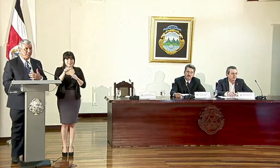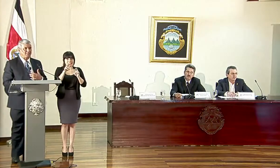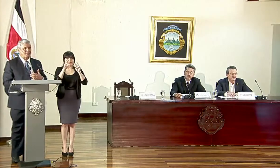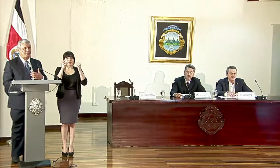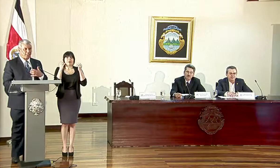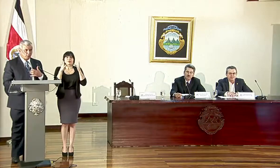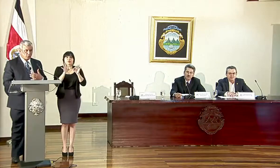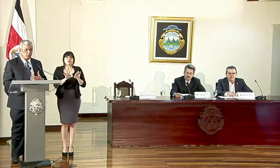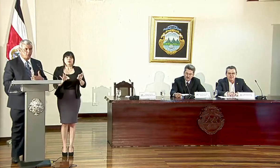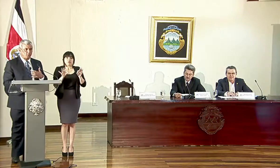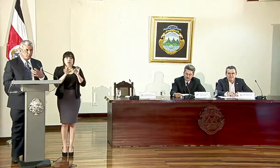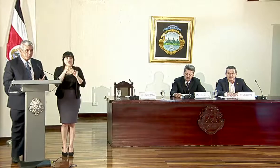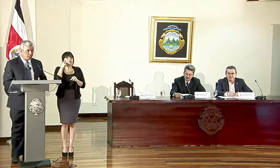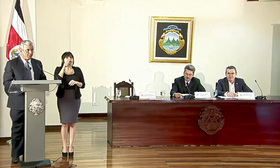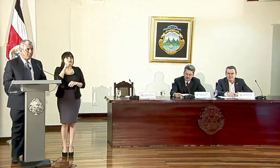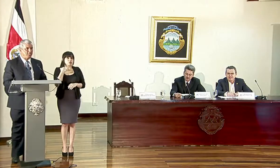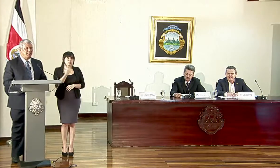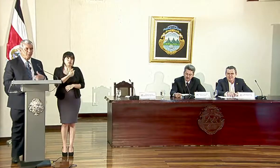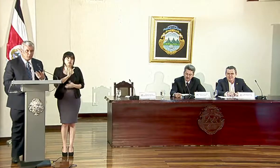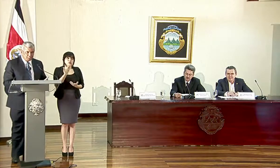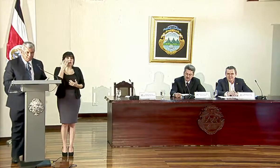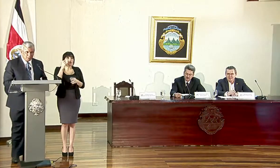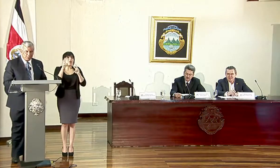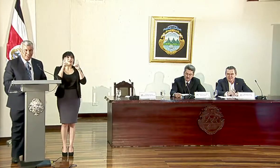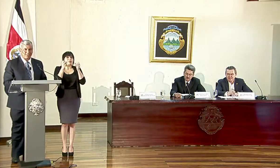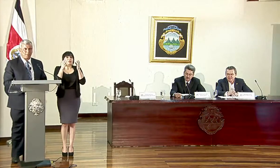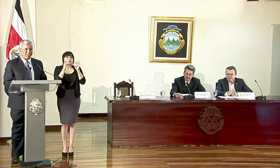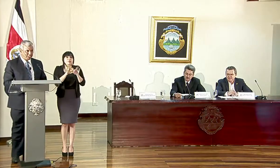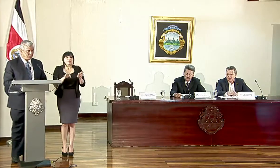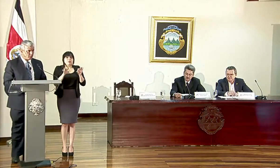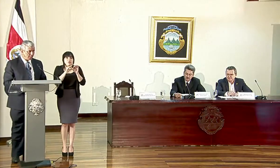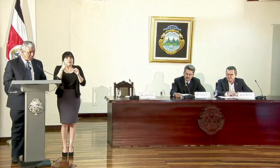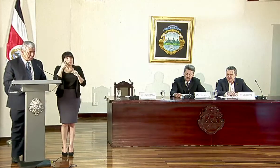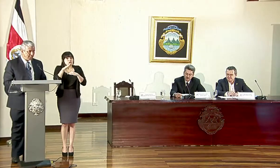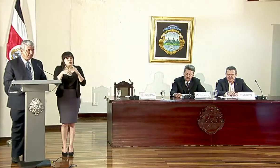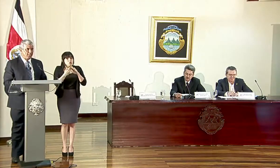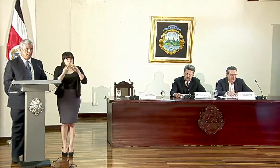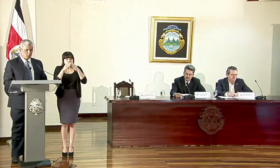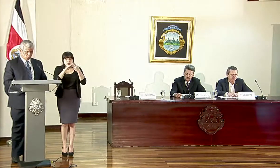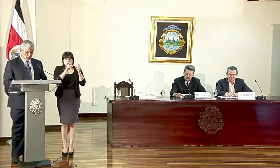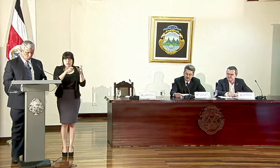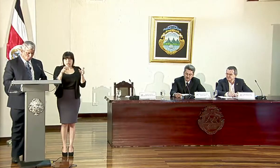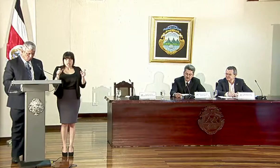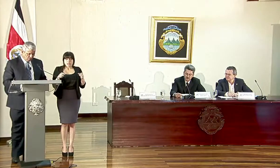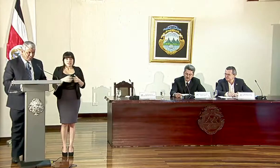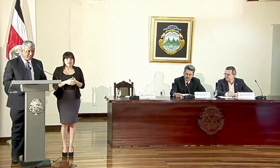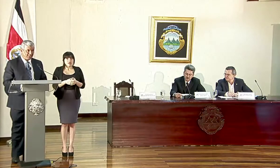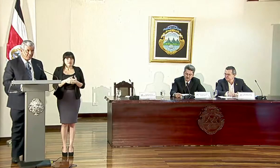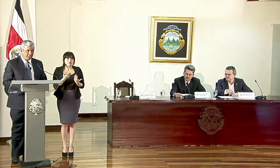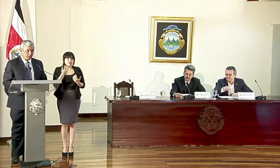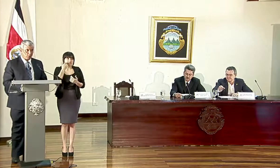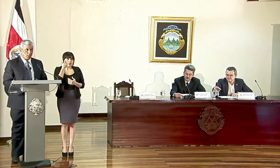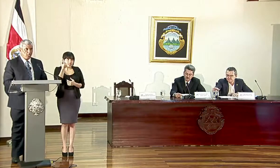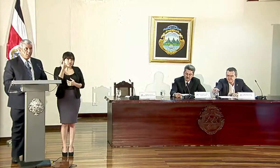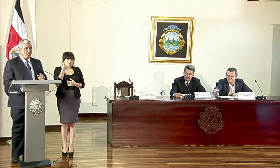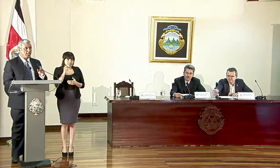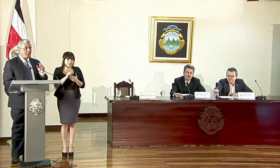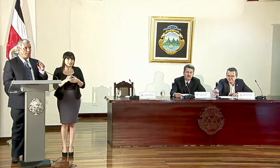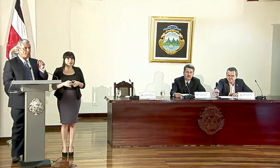tanta importancia para nosotros, porque es un tema de muchísima importancia para la ciudadanía, como es fácil